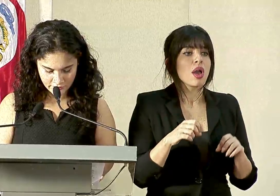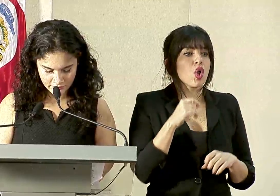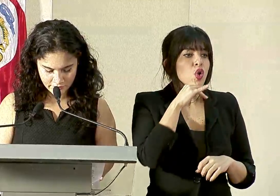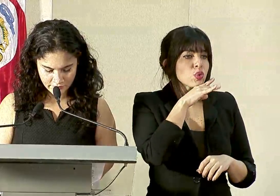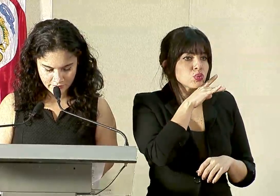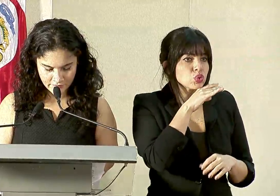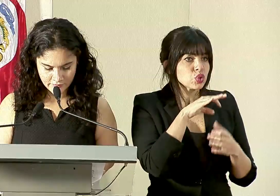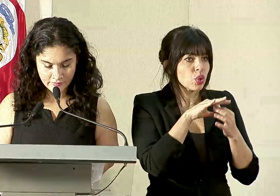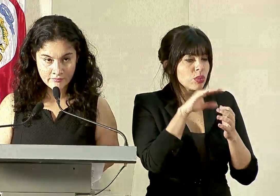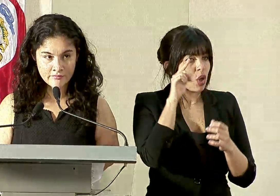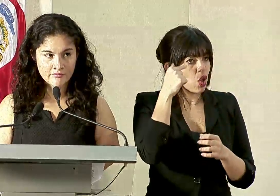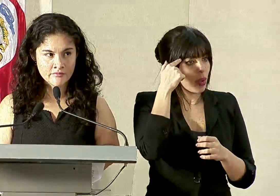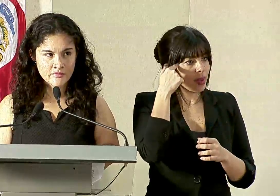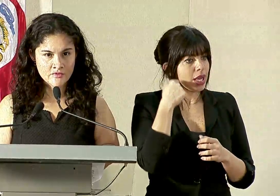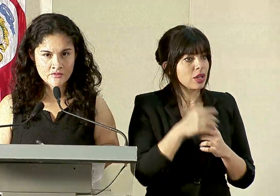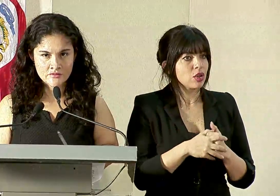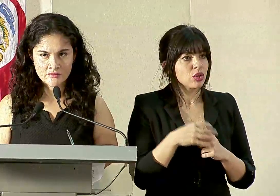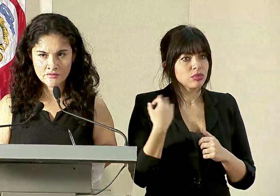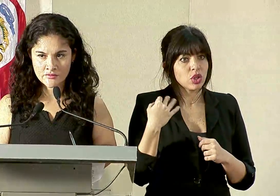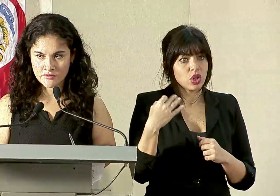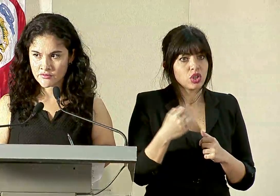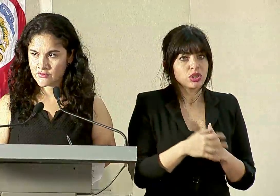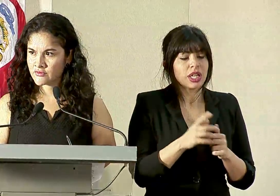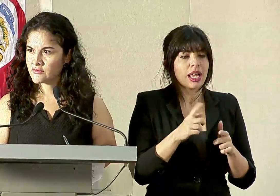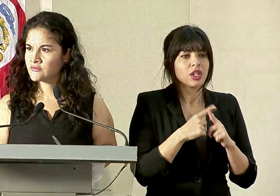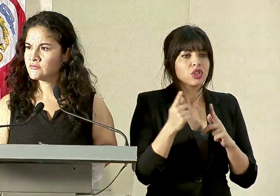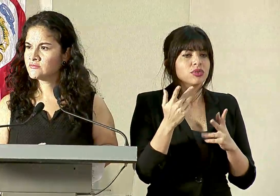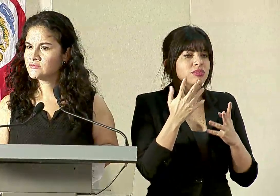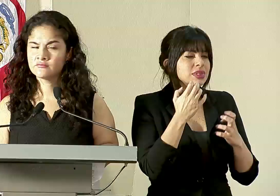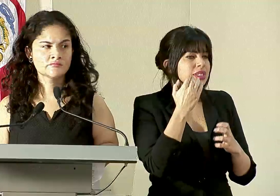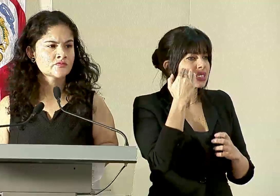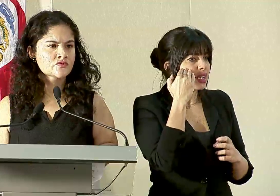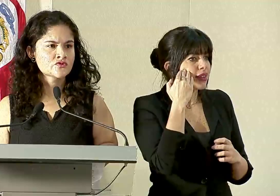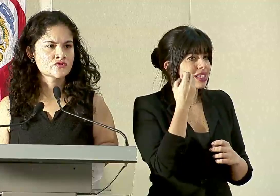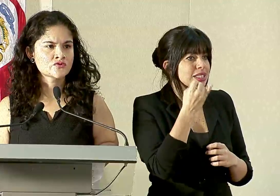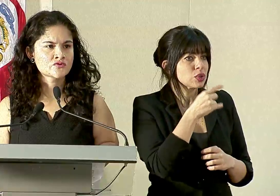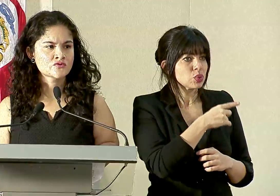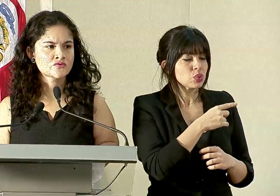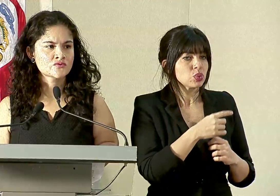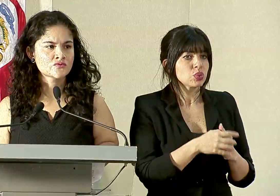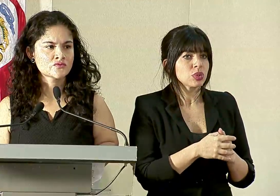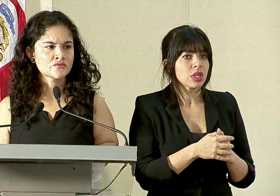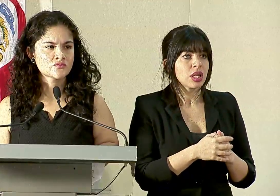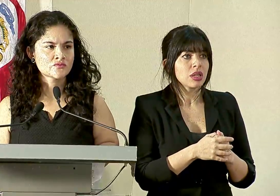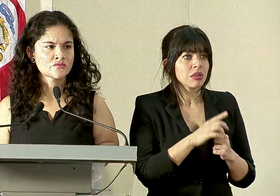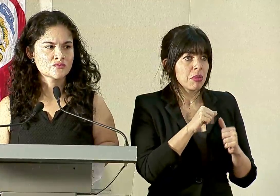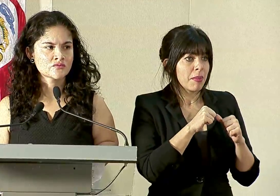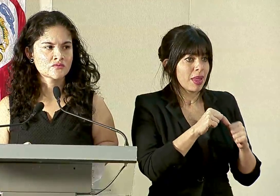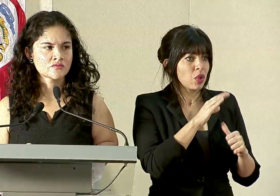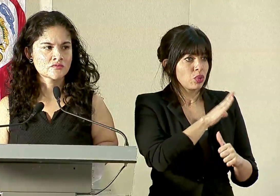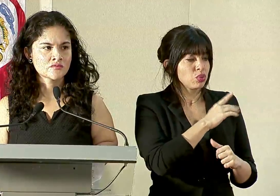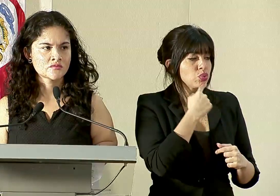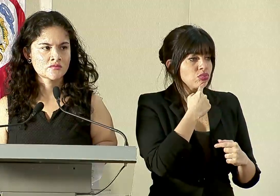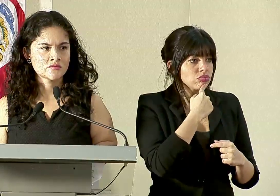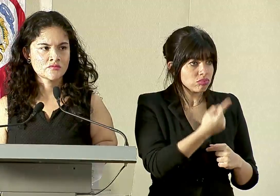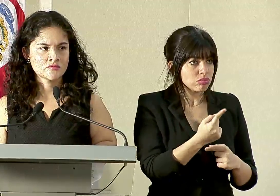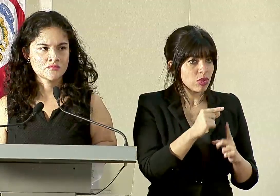ligados al gobierno directamente todos los días yo quisiera saber si usted mantiene ese comentario si podría